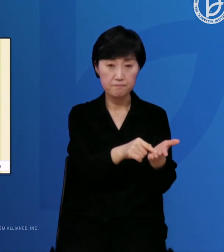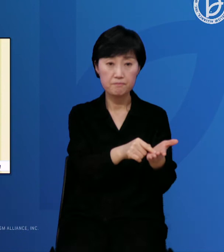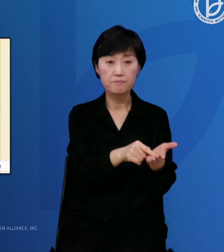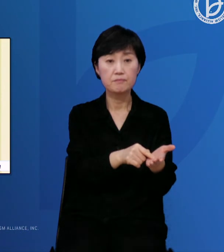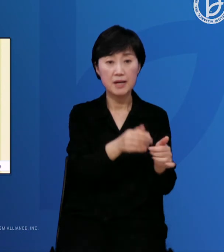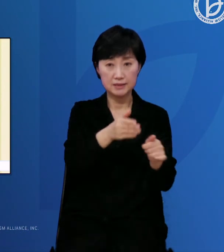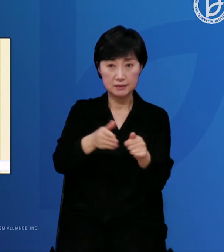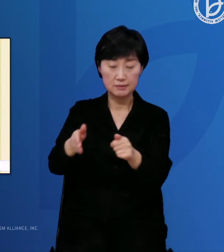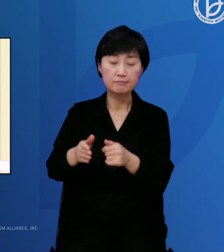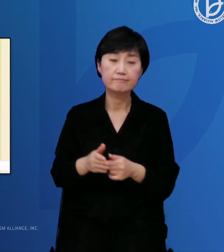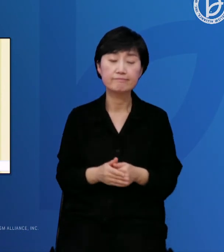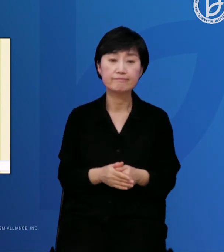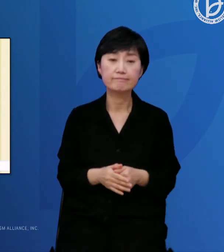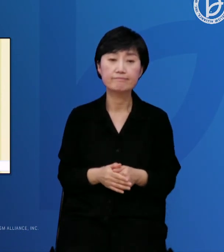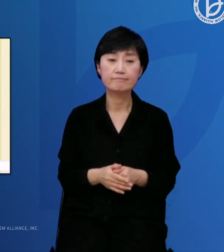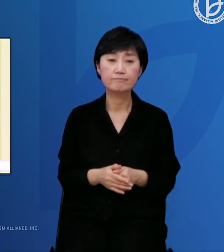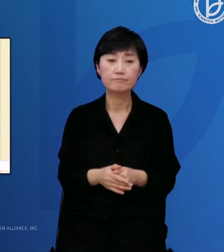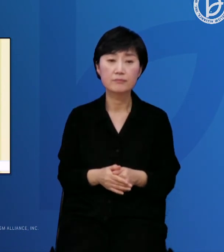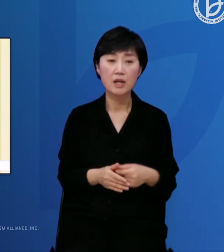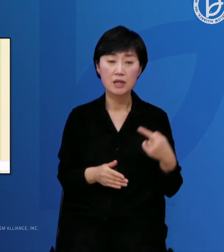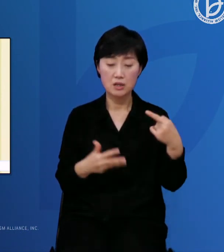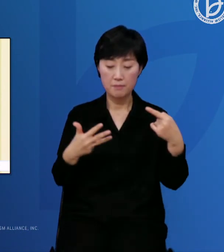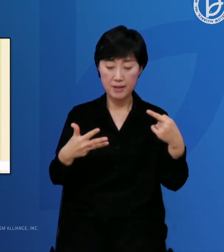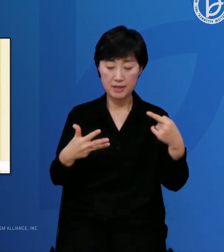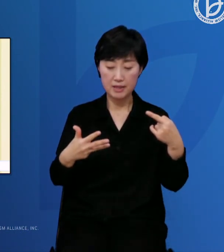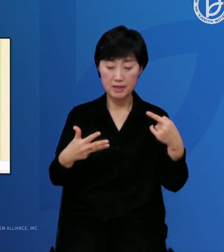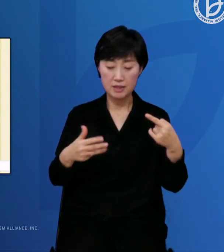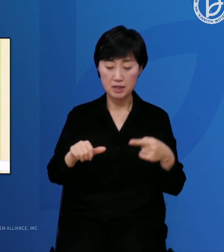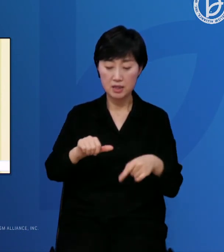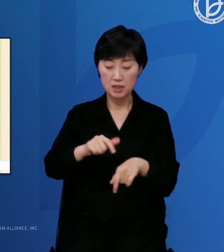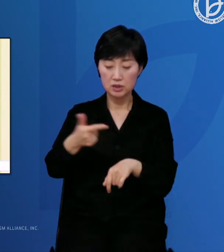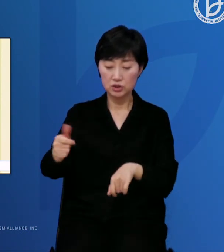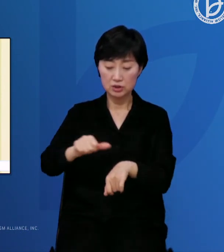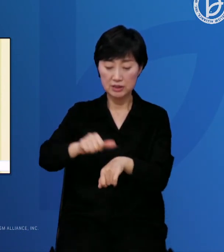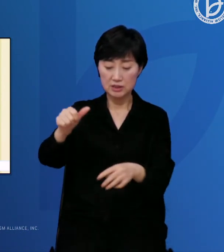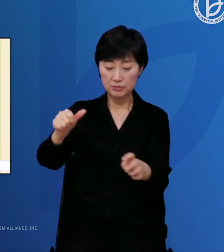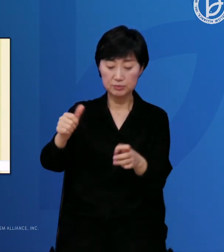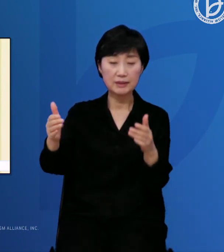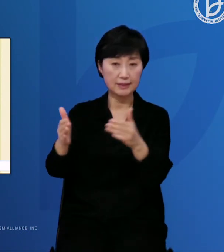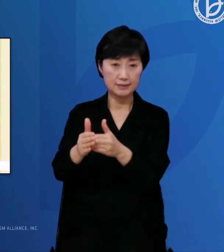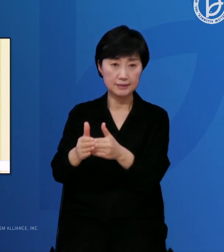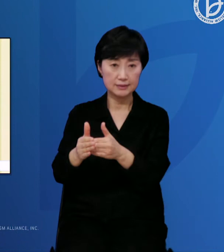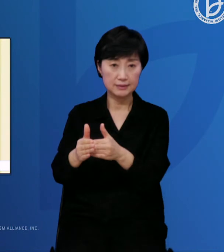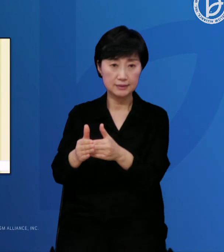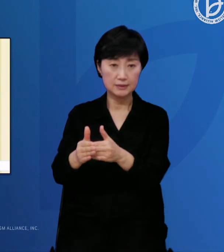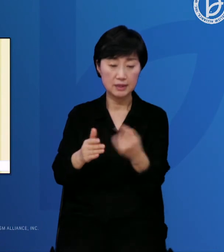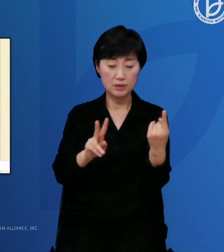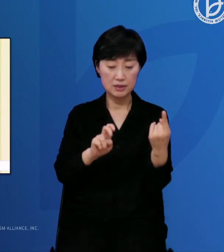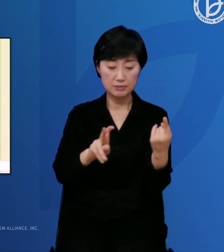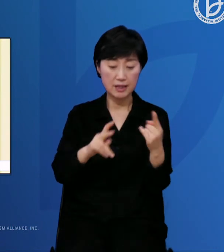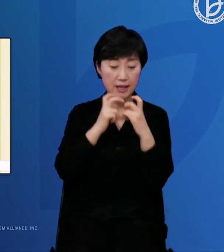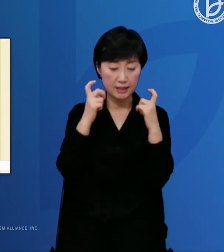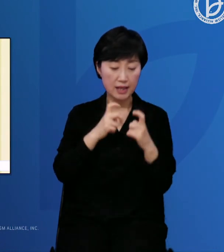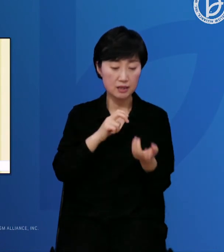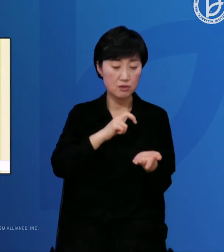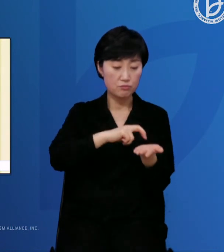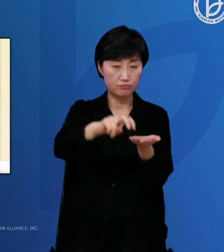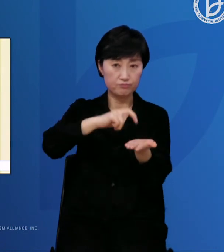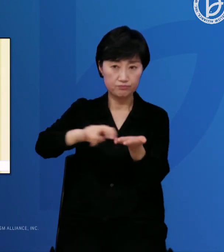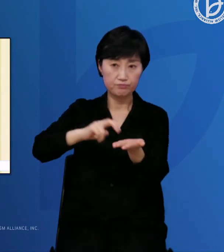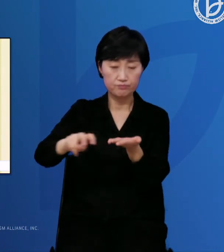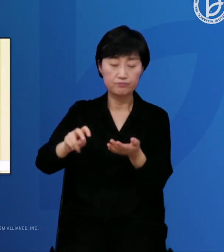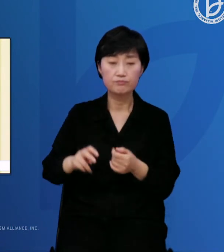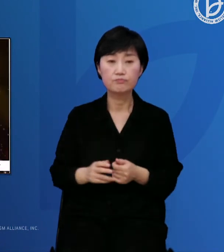신청받습니다. 오는 1월 8일 오후 5시 반까지 신청받으며 오는 24일 개별적으로 안내됩니다.